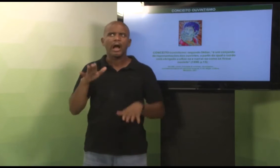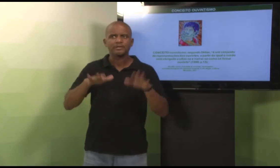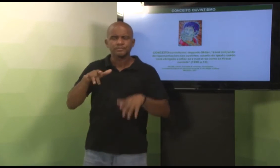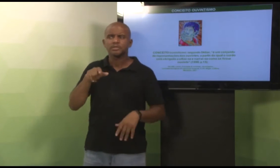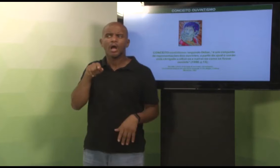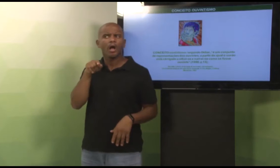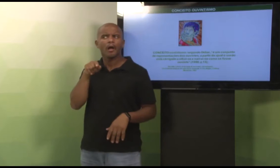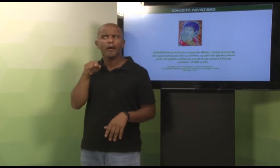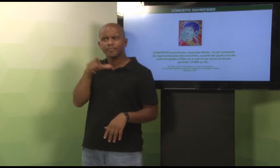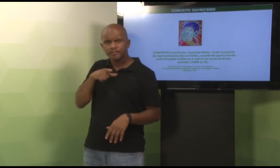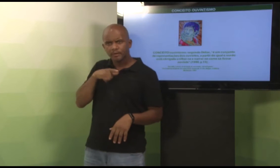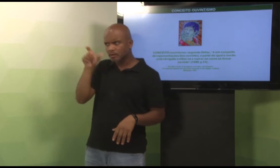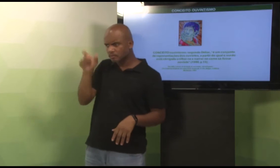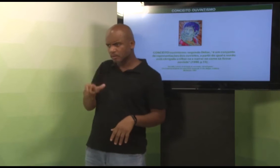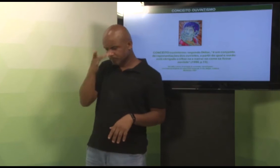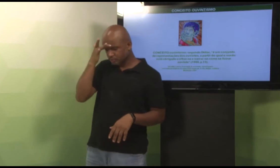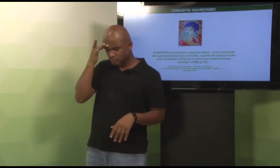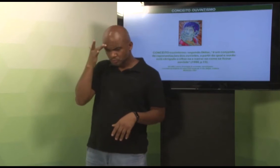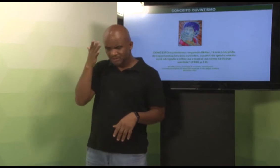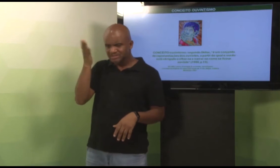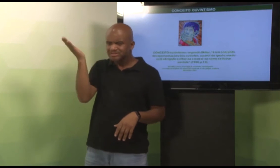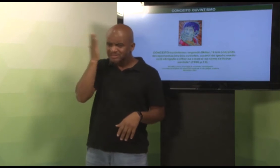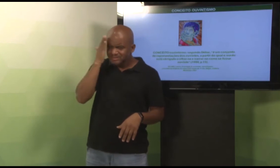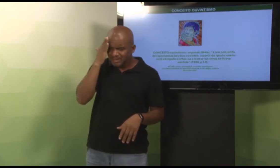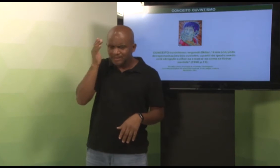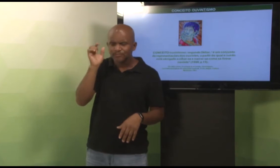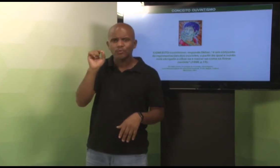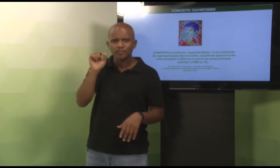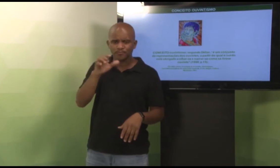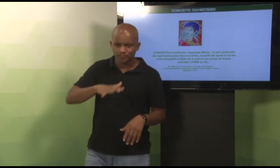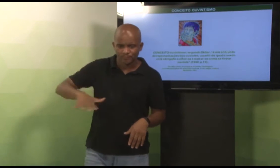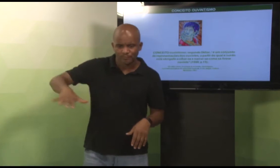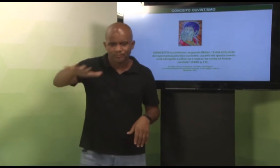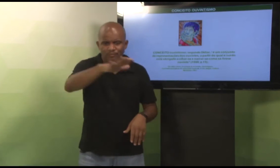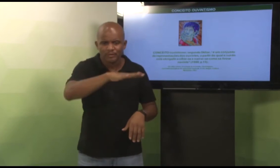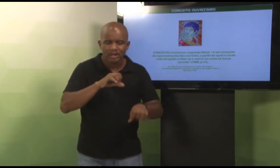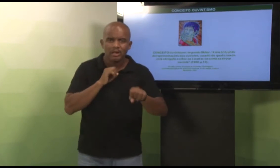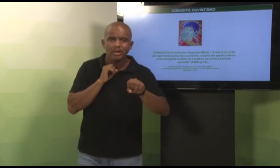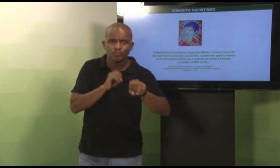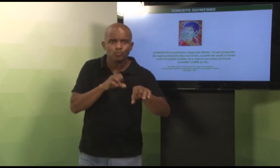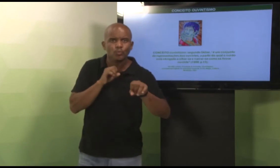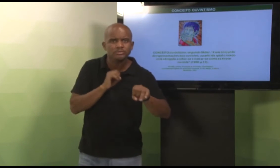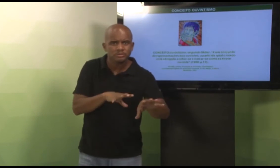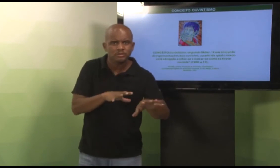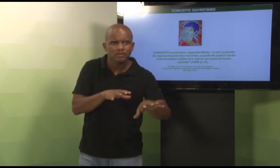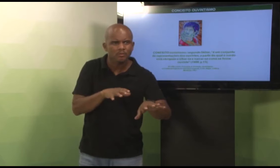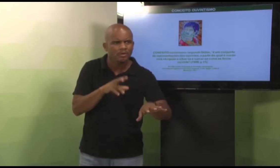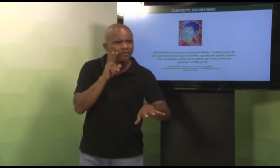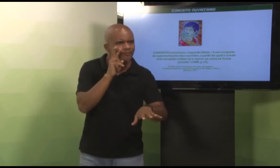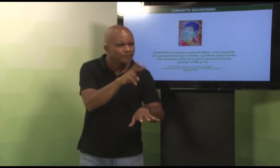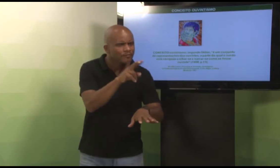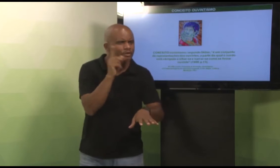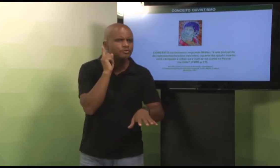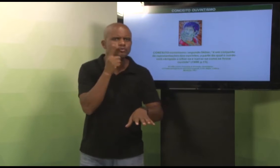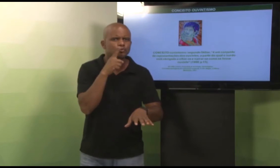Tem-se o ouvintismo crítico, onde as pessoas, elas, em um determinado contexto, por exemplo,